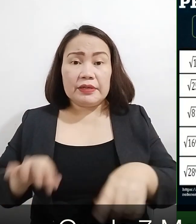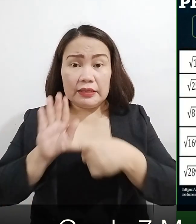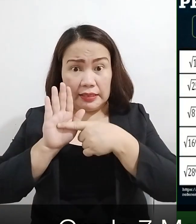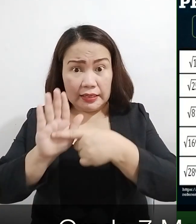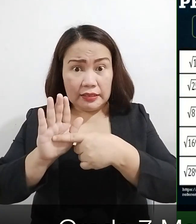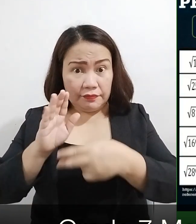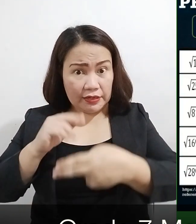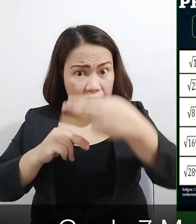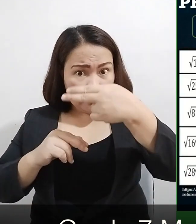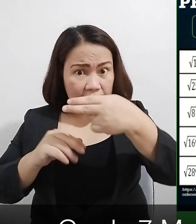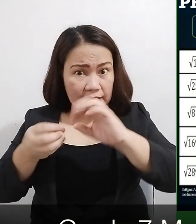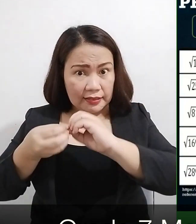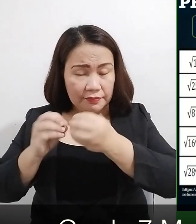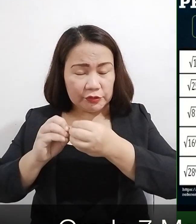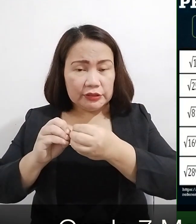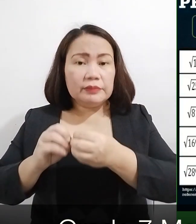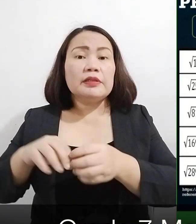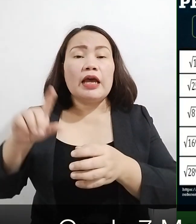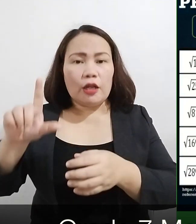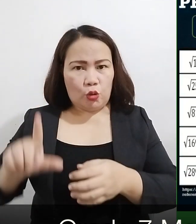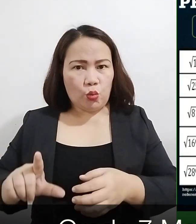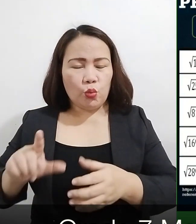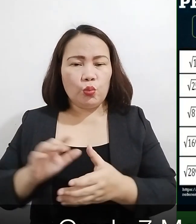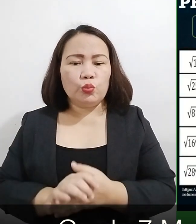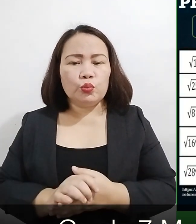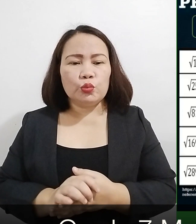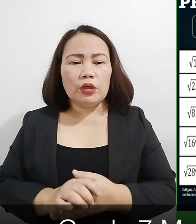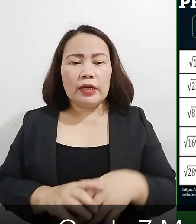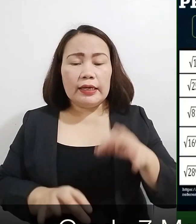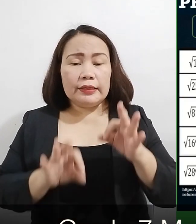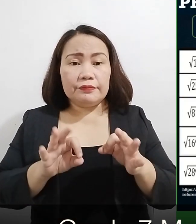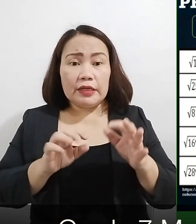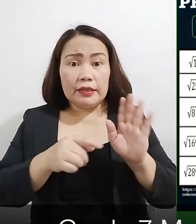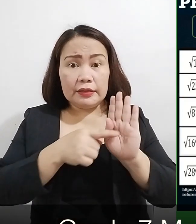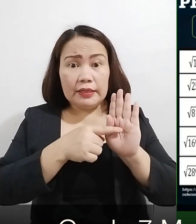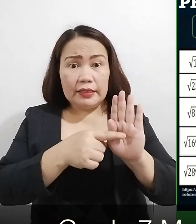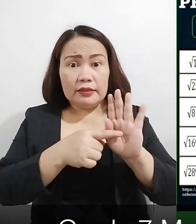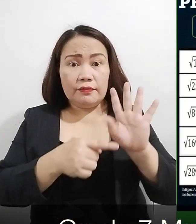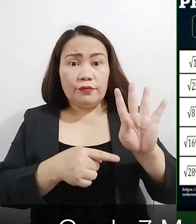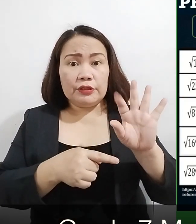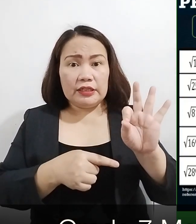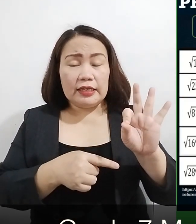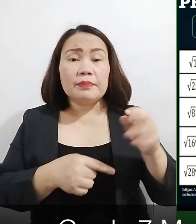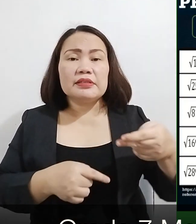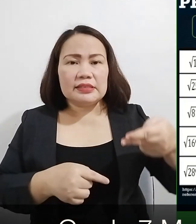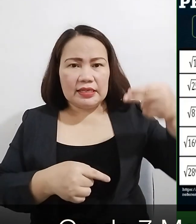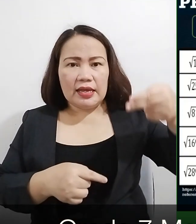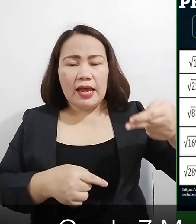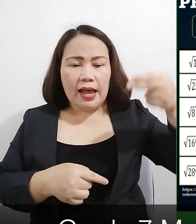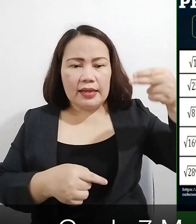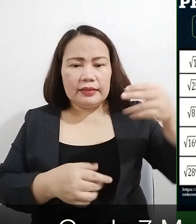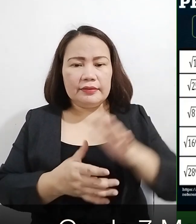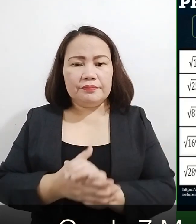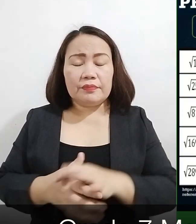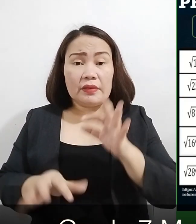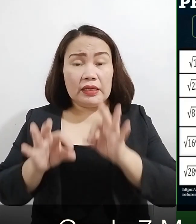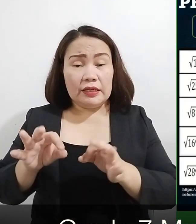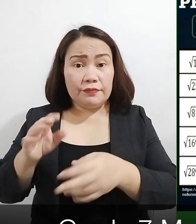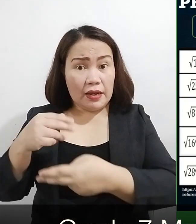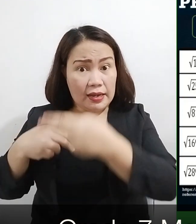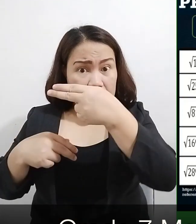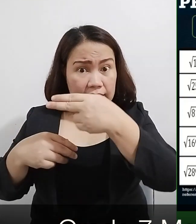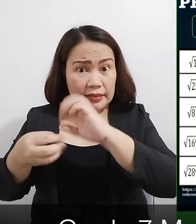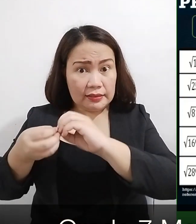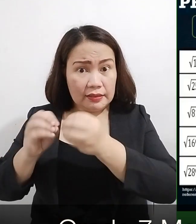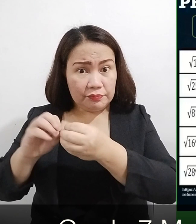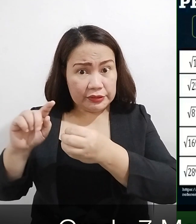negative ang value natin dito, ang coefficient, ang mas mataas yung number, mas